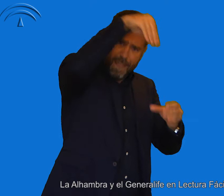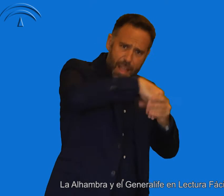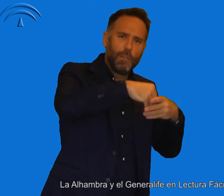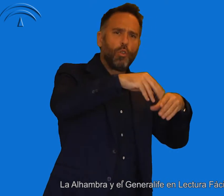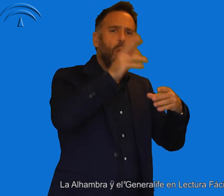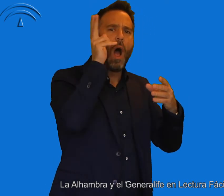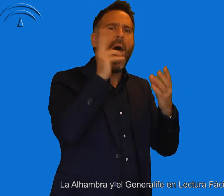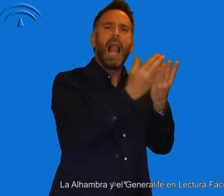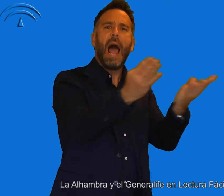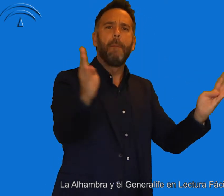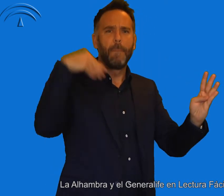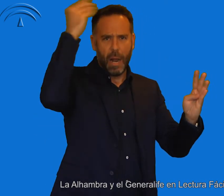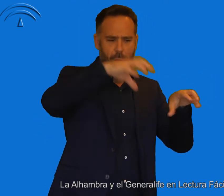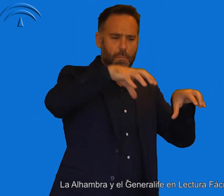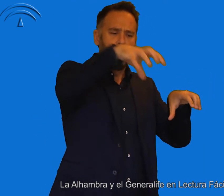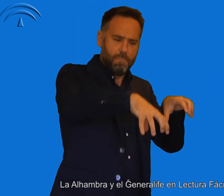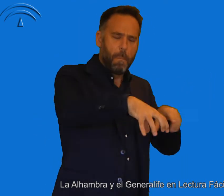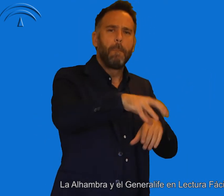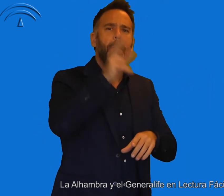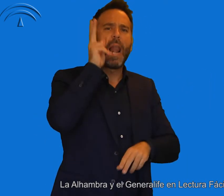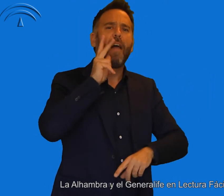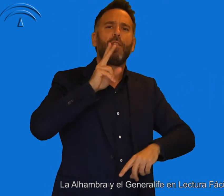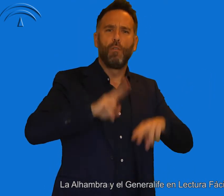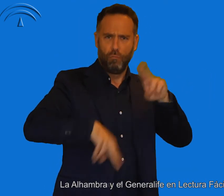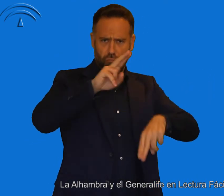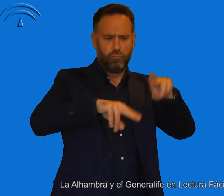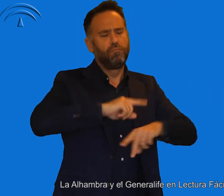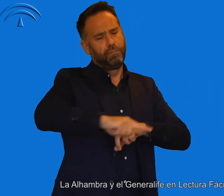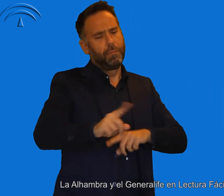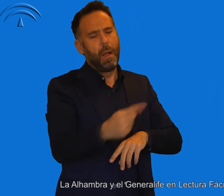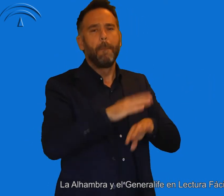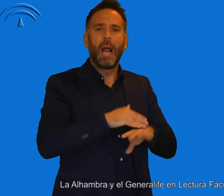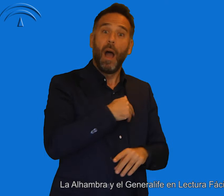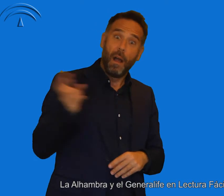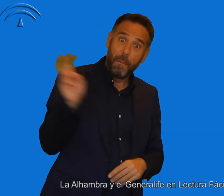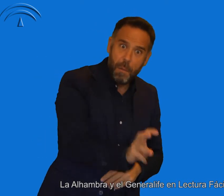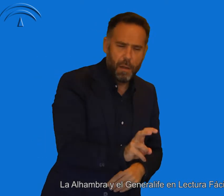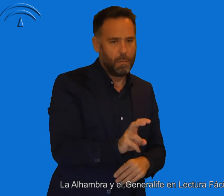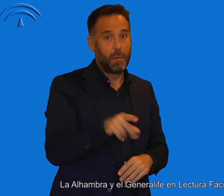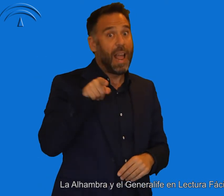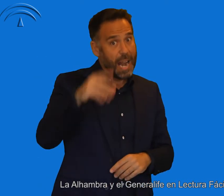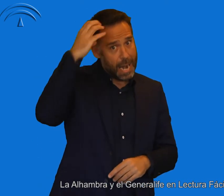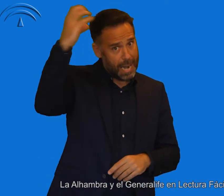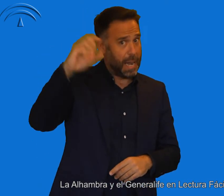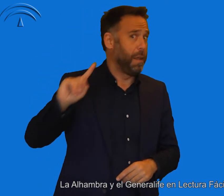dentro de la Alhambra para cuando viniera a Granada. Él era el rey más poderoso del